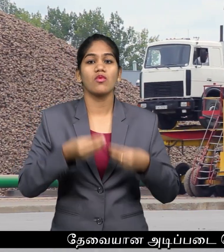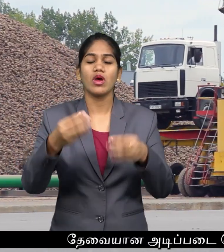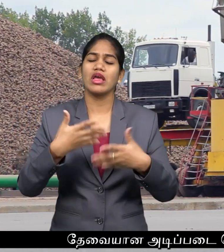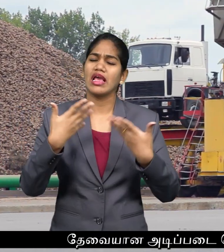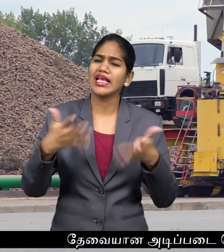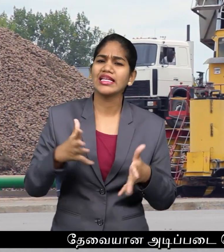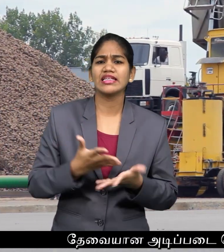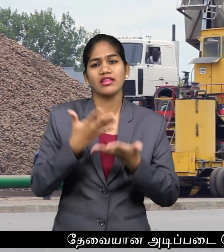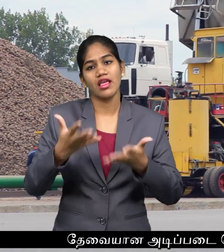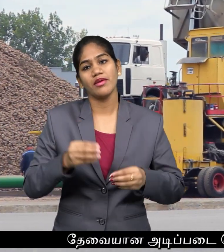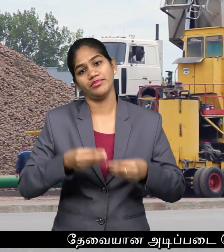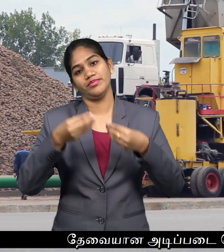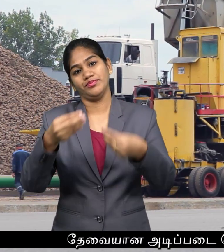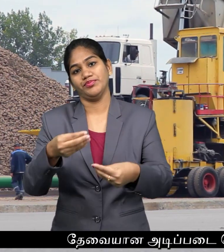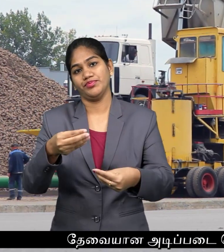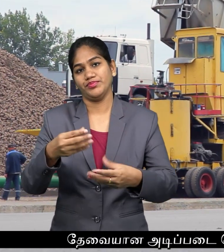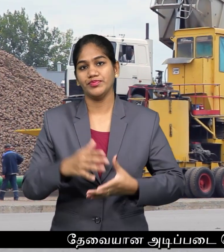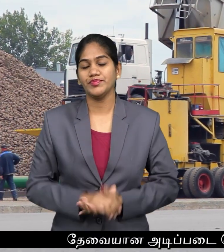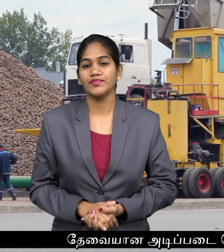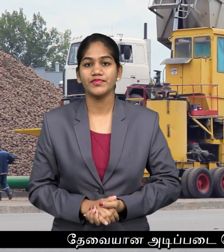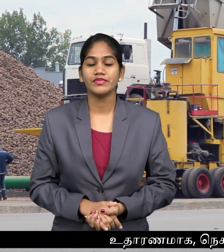ஆகும்.